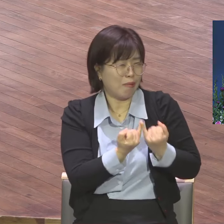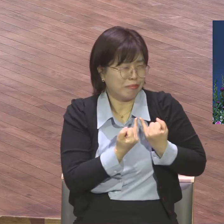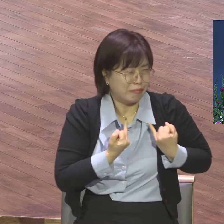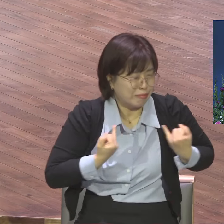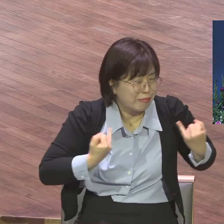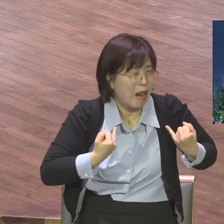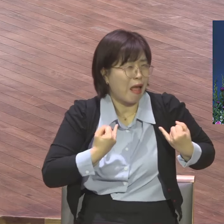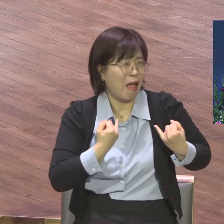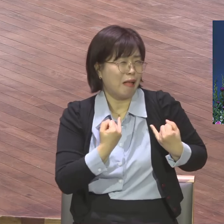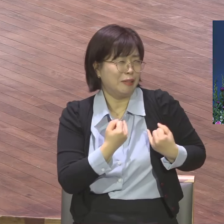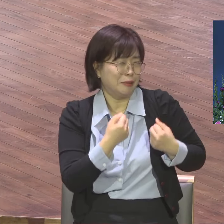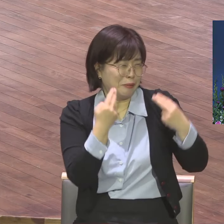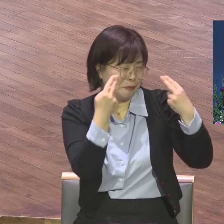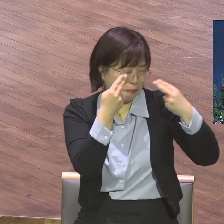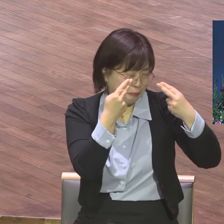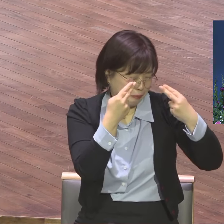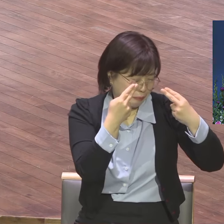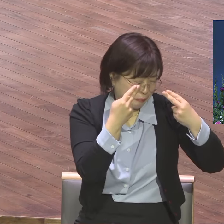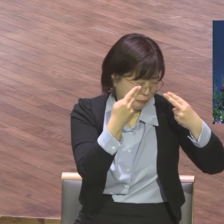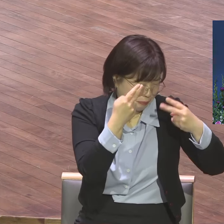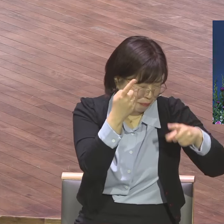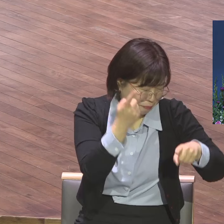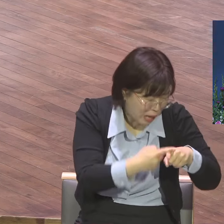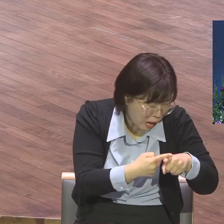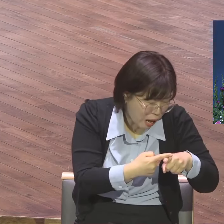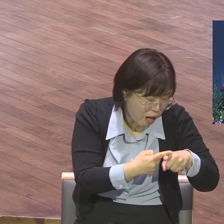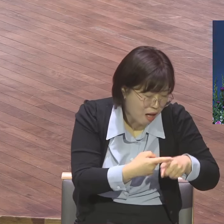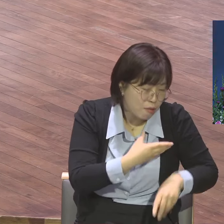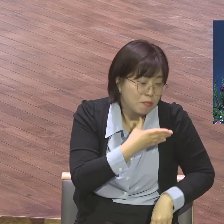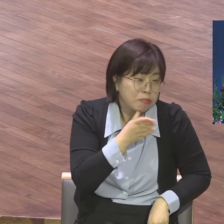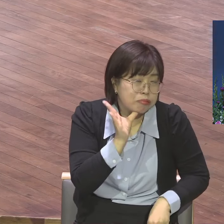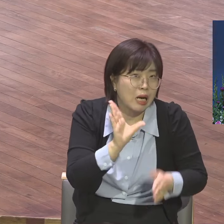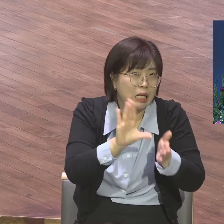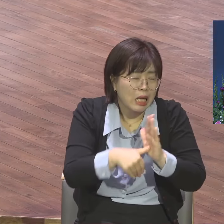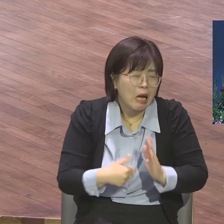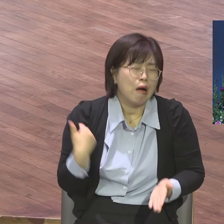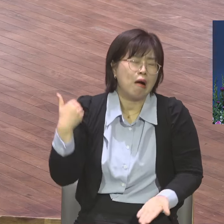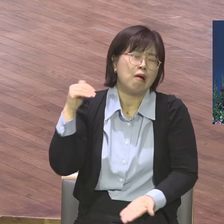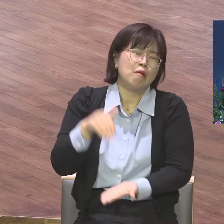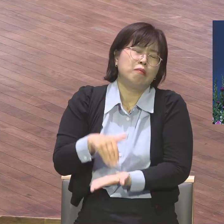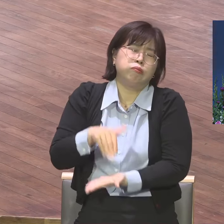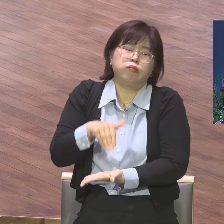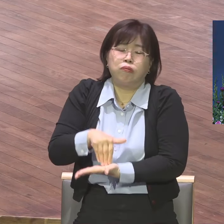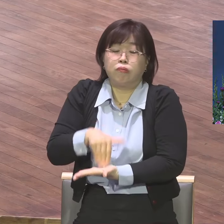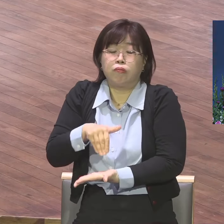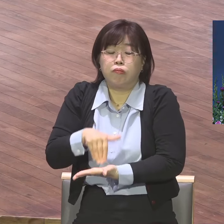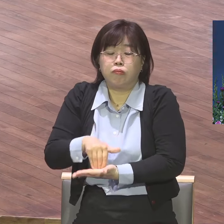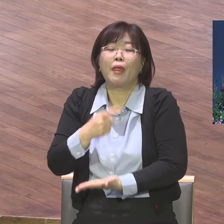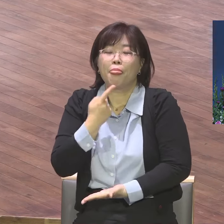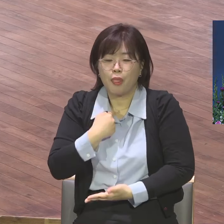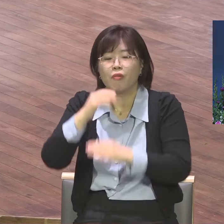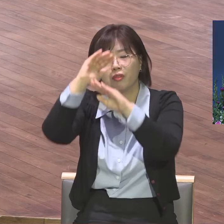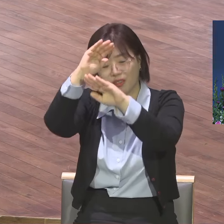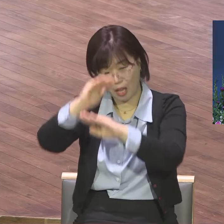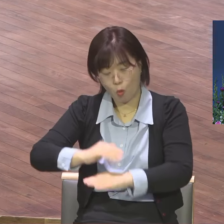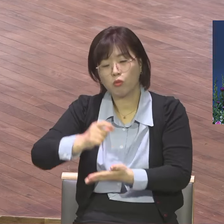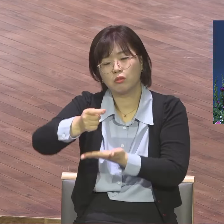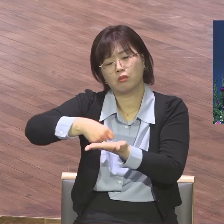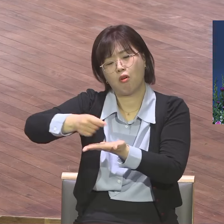노년에 회개하고 거기에서 얻은 지혜를 기록한 말씀입니다.